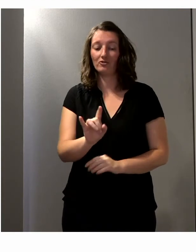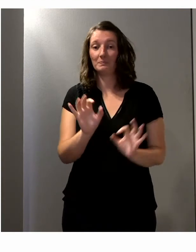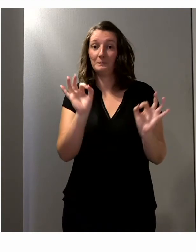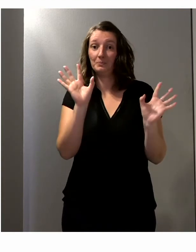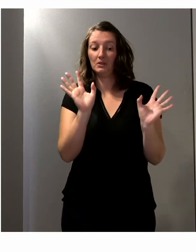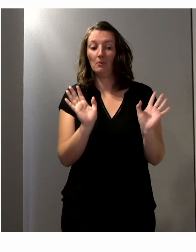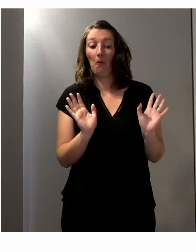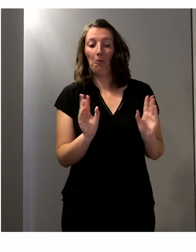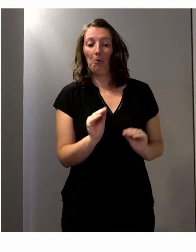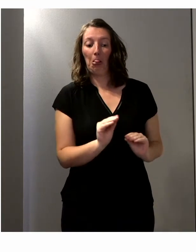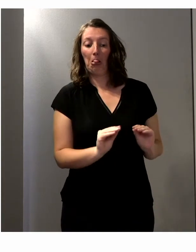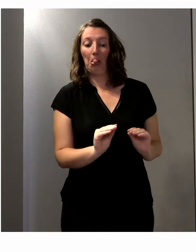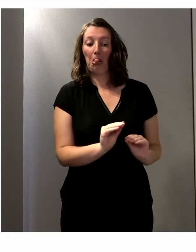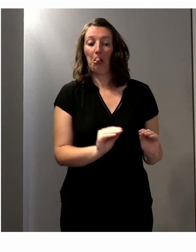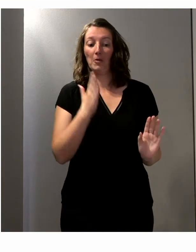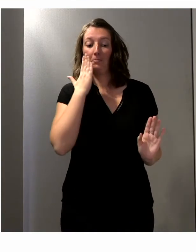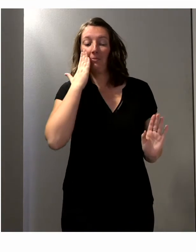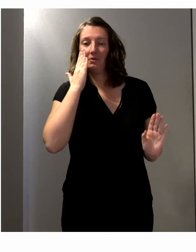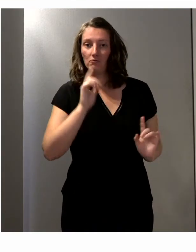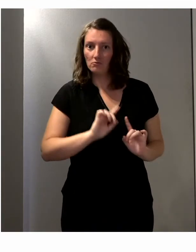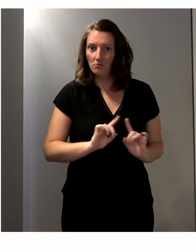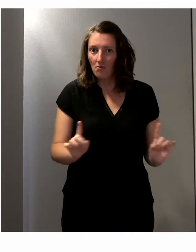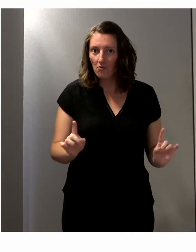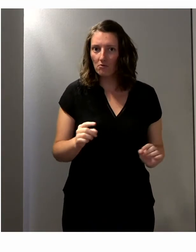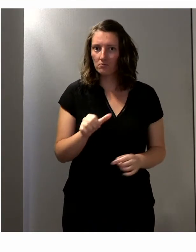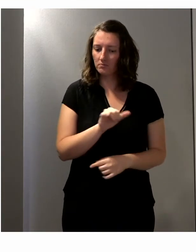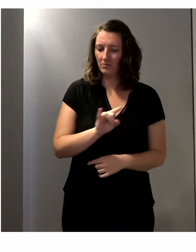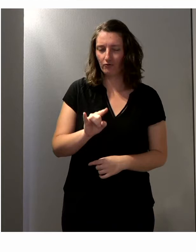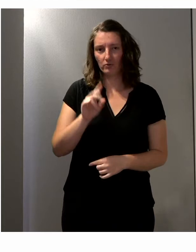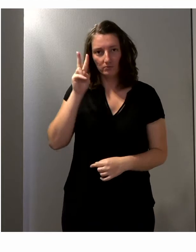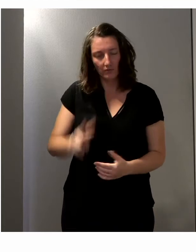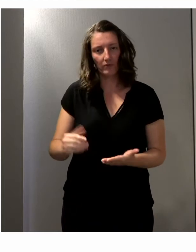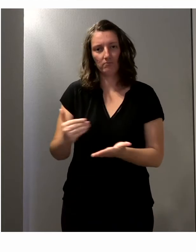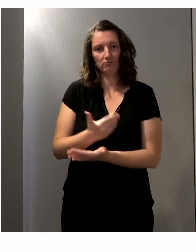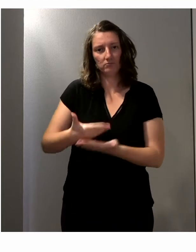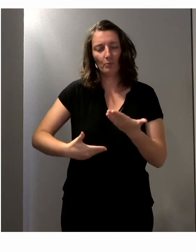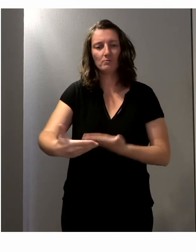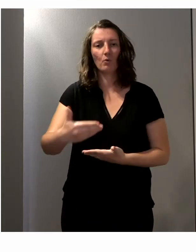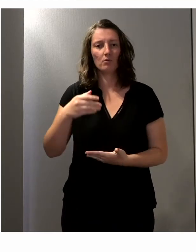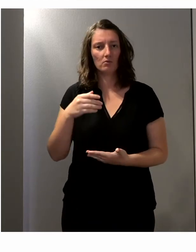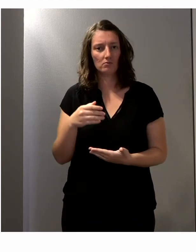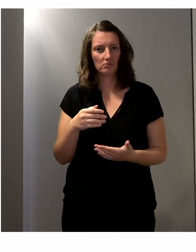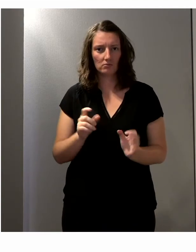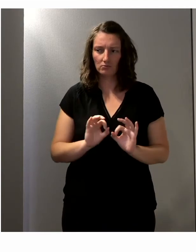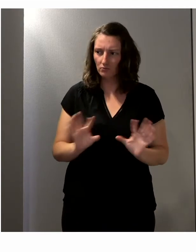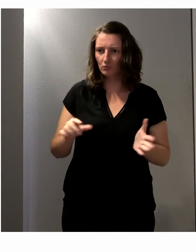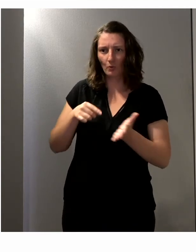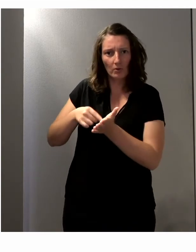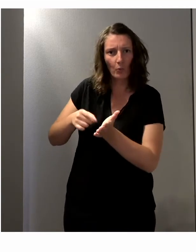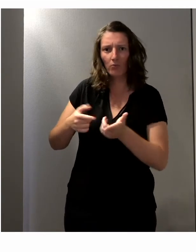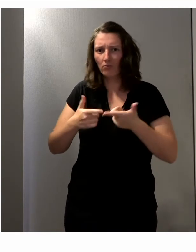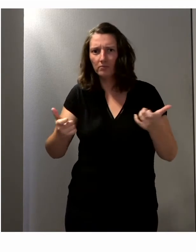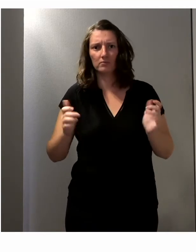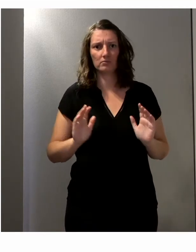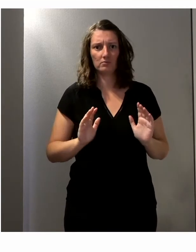sécurité, mais comme un véritable revenu de remplacement non contributif, assurant pleinement son